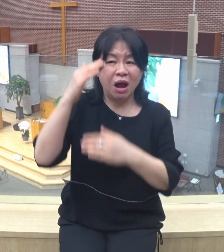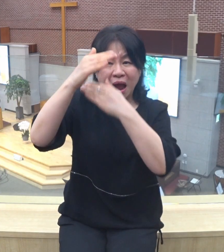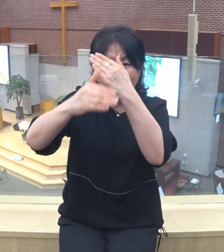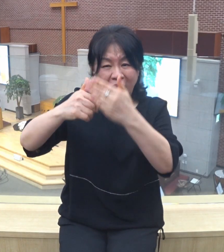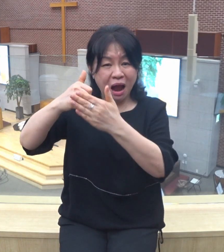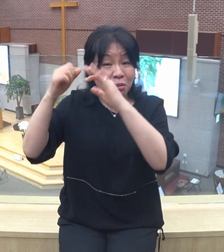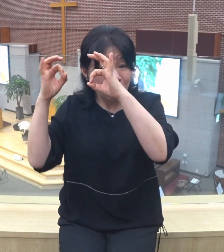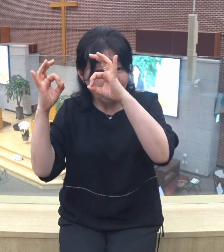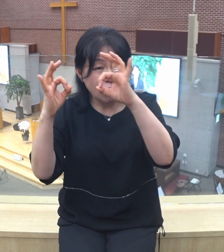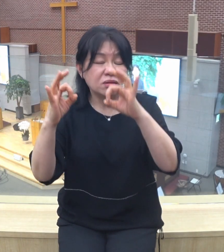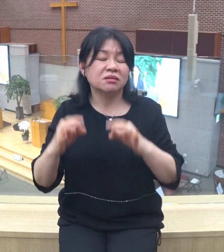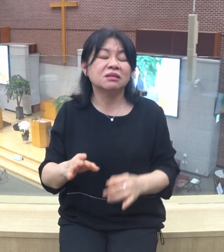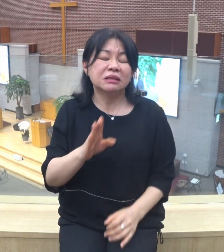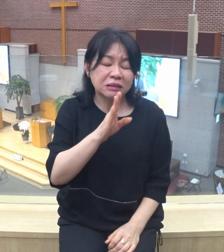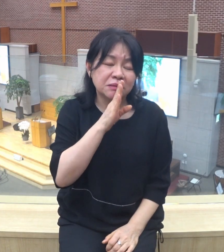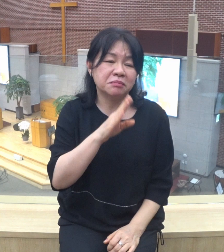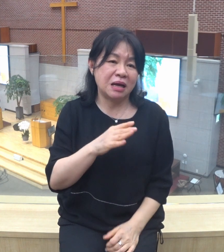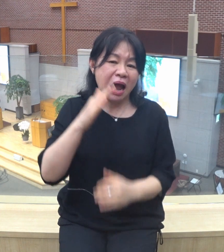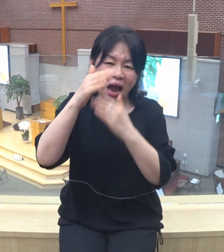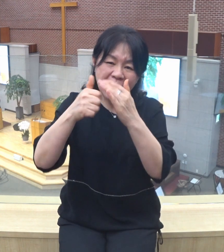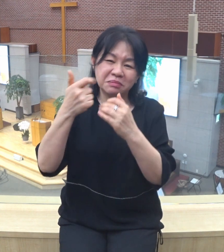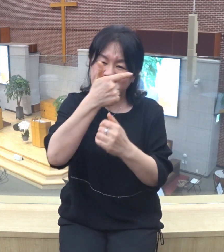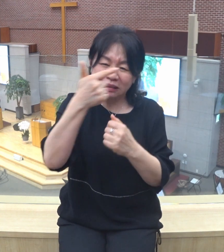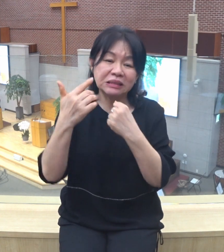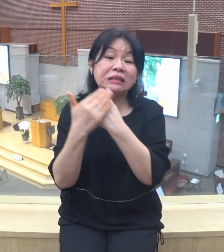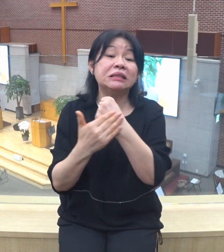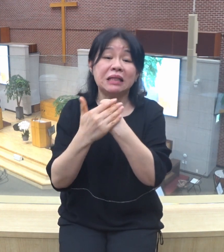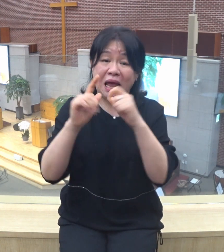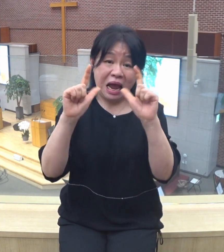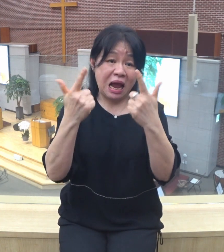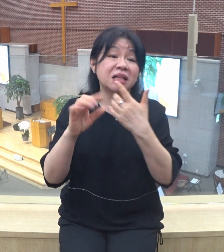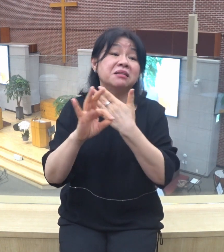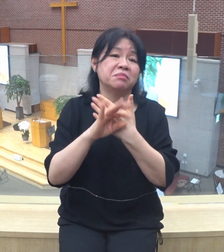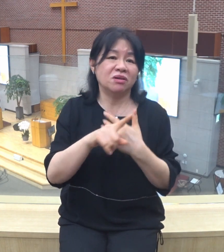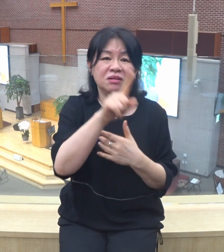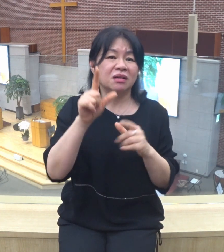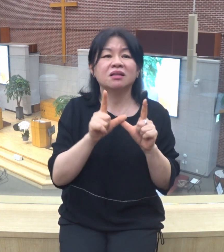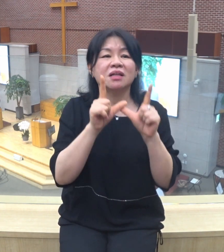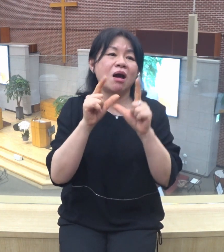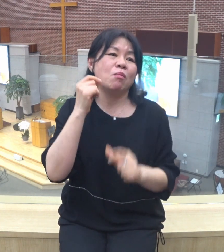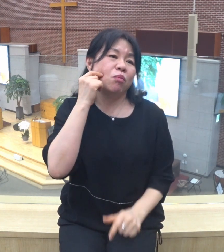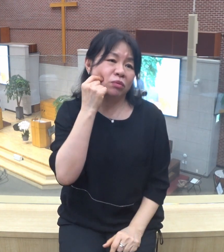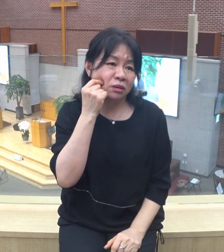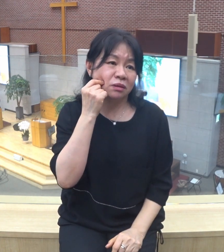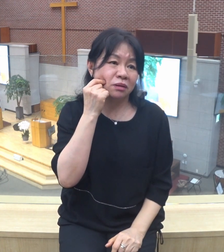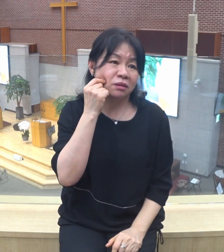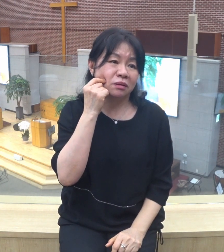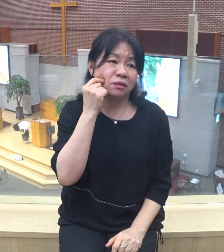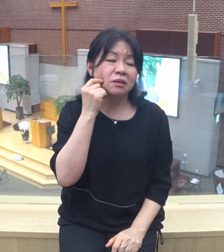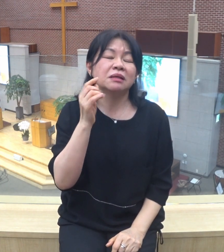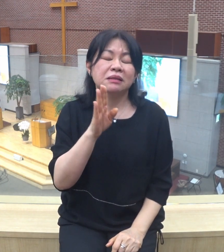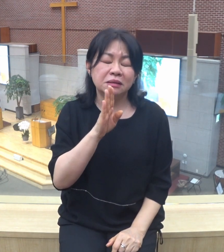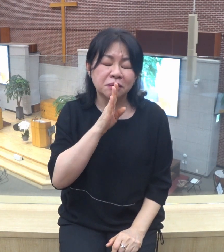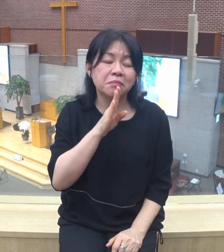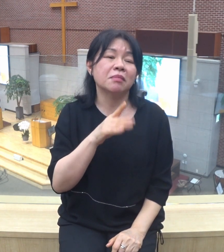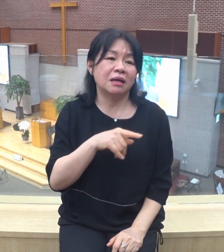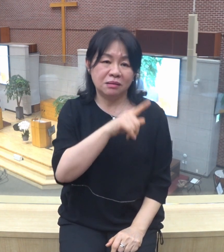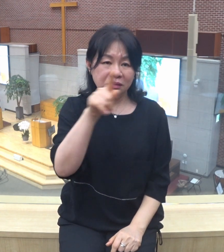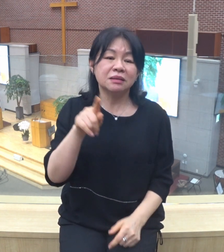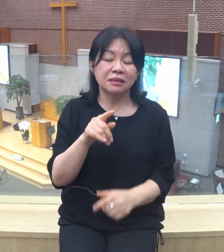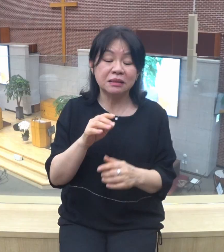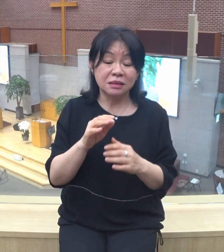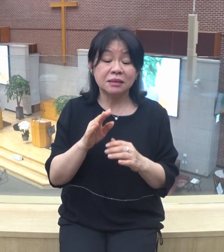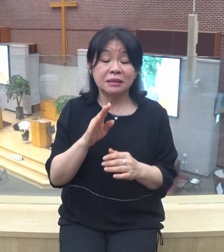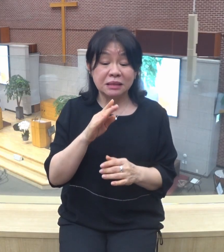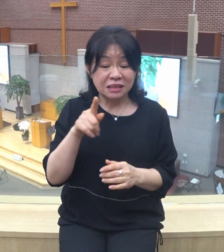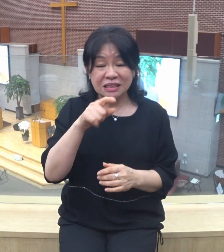우리가 얼마나 괜찮은 그런 사람이겠습니까? 우리의 어떠함은 아무런 상관이 없습니다.